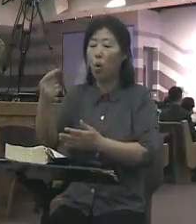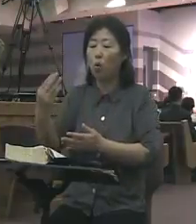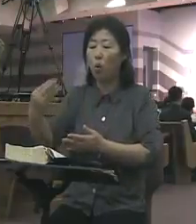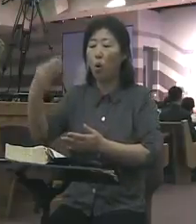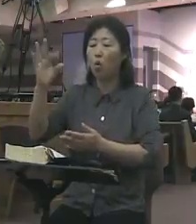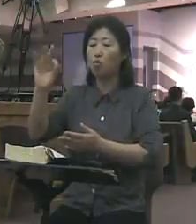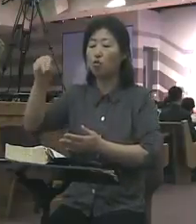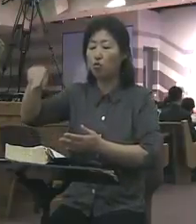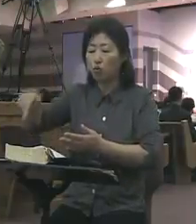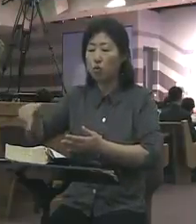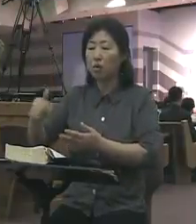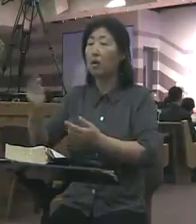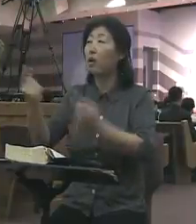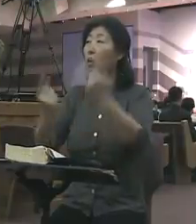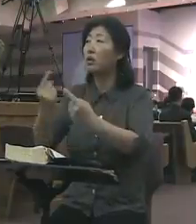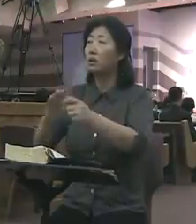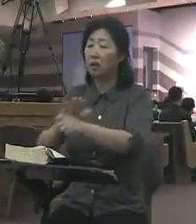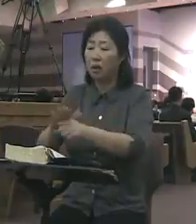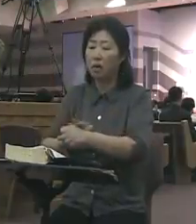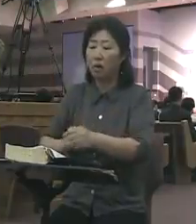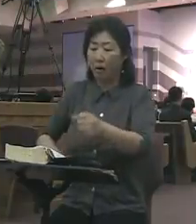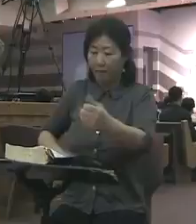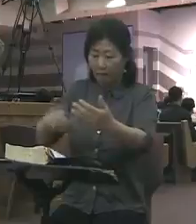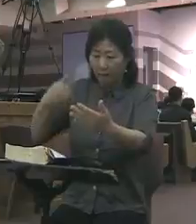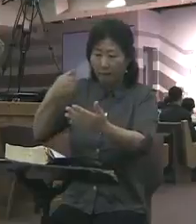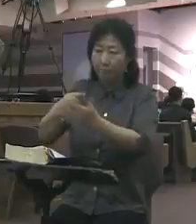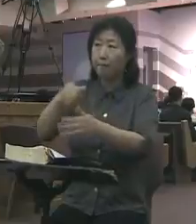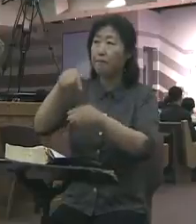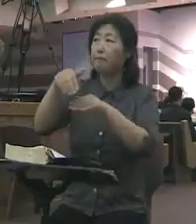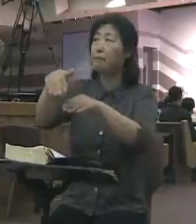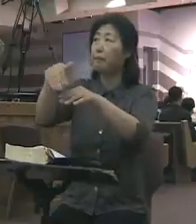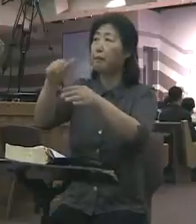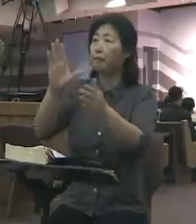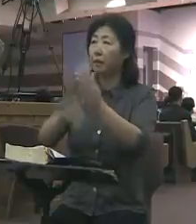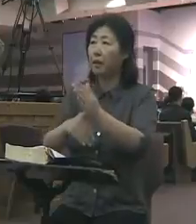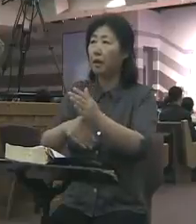때 하나님이 하시는 일을 볼 수 있었다는 것입니다.